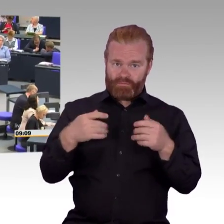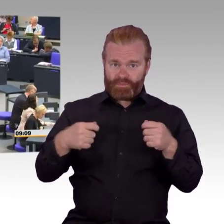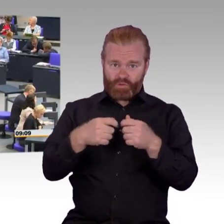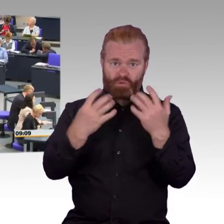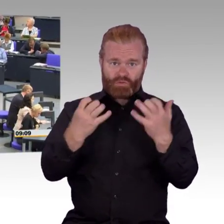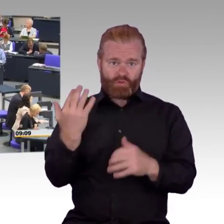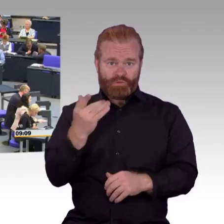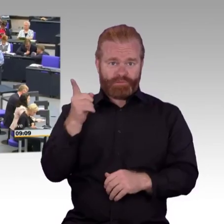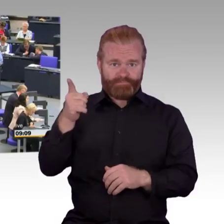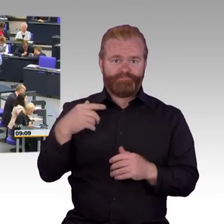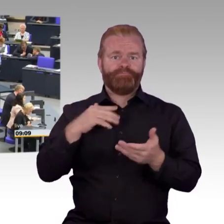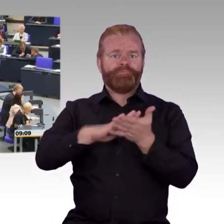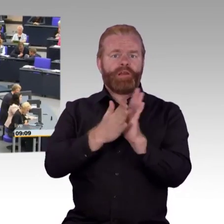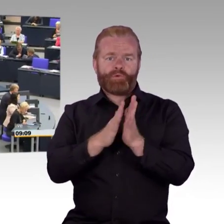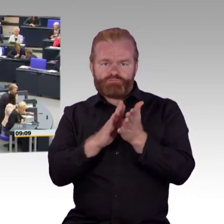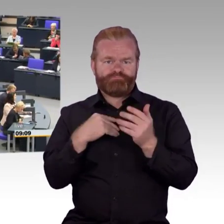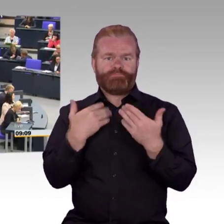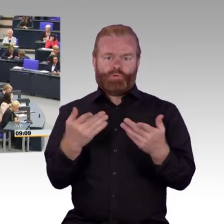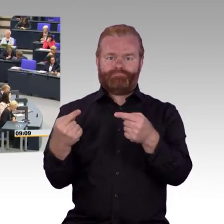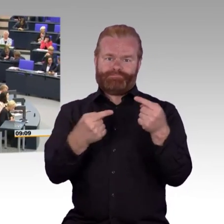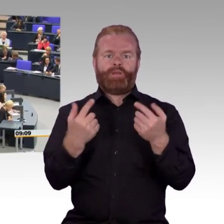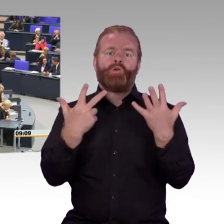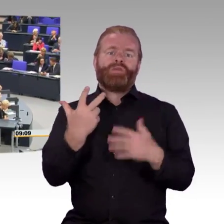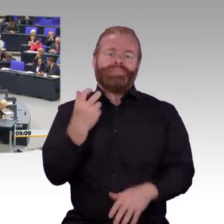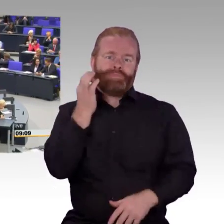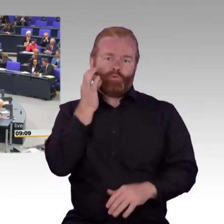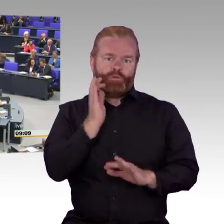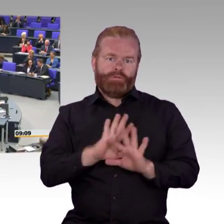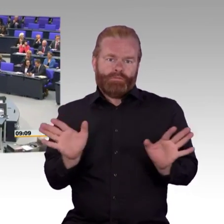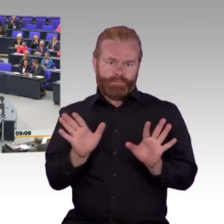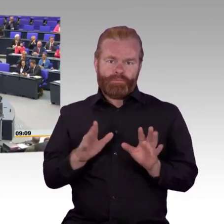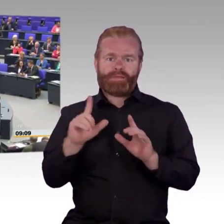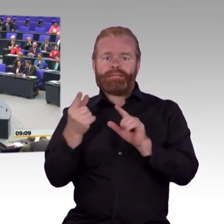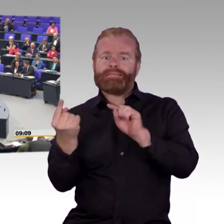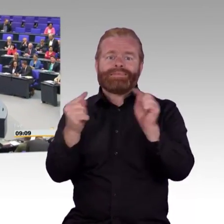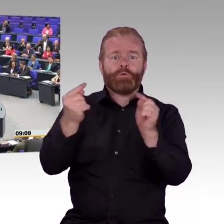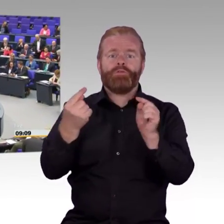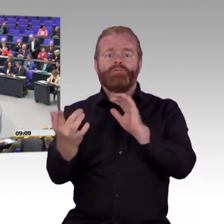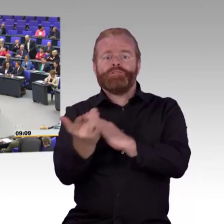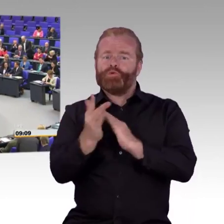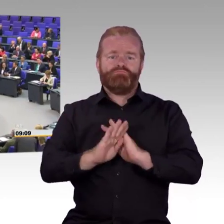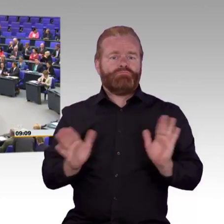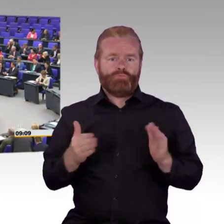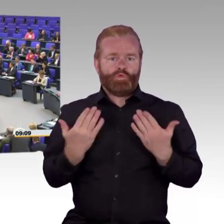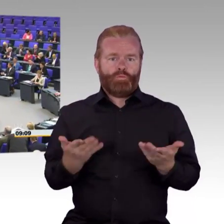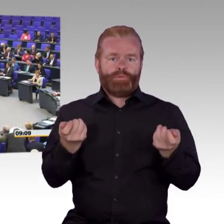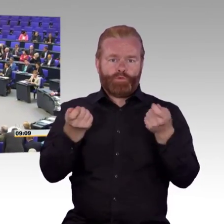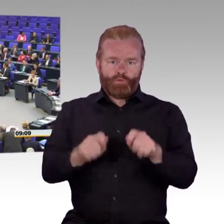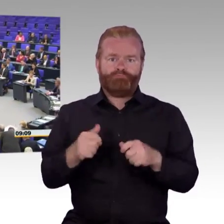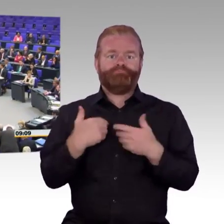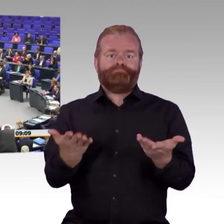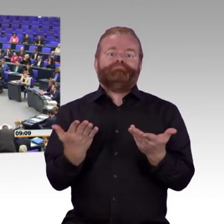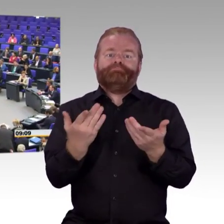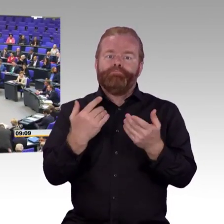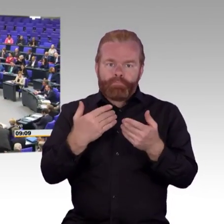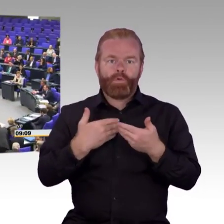Herr Präsident, liebe Kolleginnen und Kollegen, liebe Zuhörerinnen und Zuhörer, nach jahrelangen Diskussionen ist es heute geschafft.